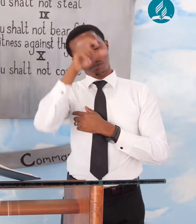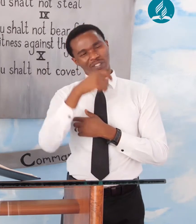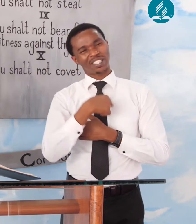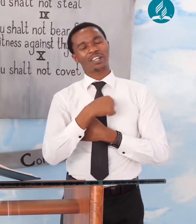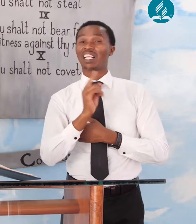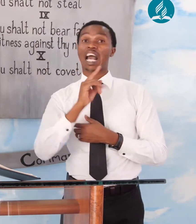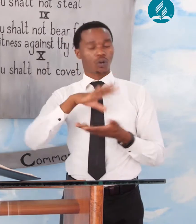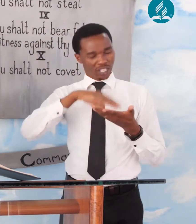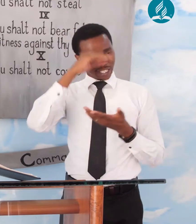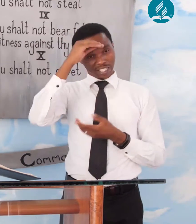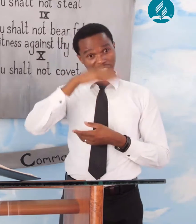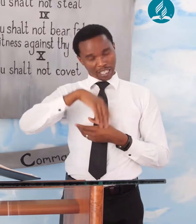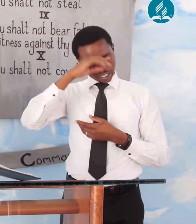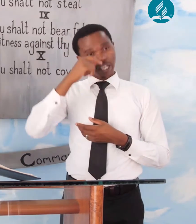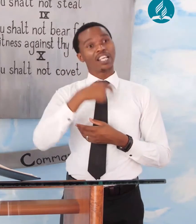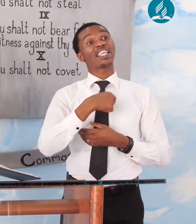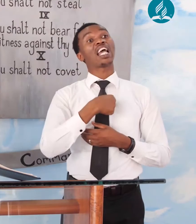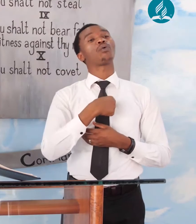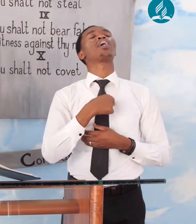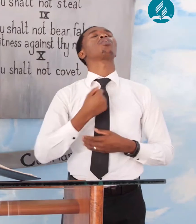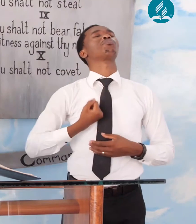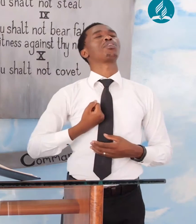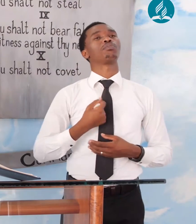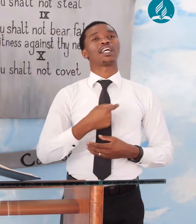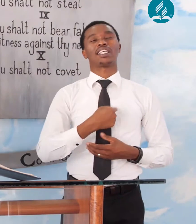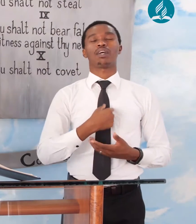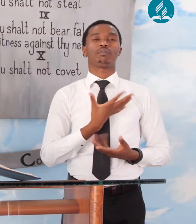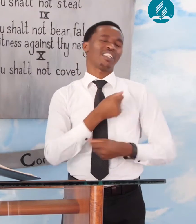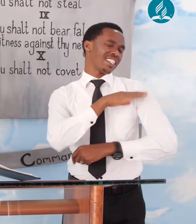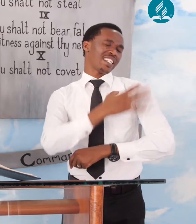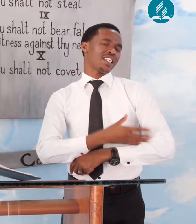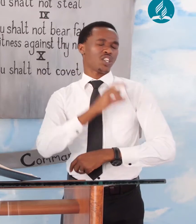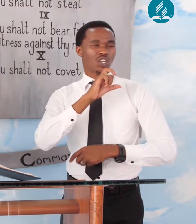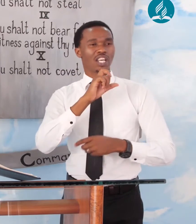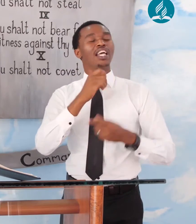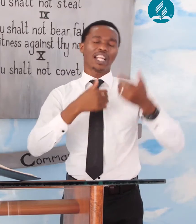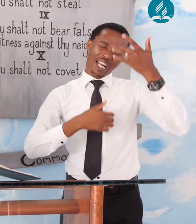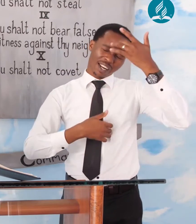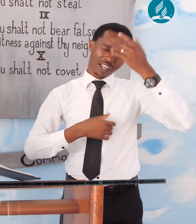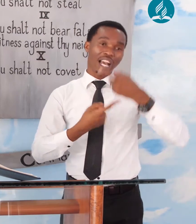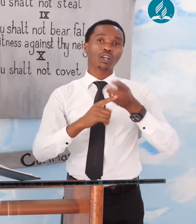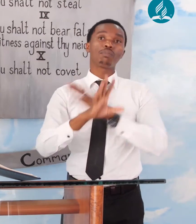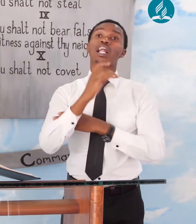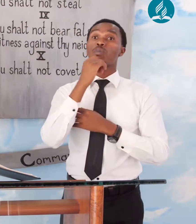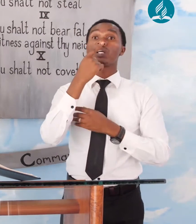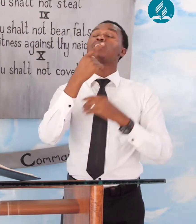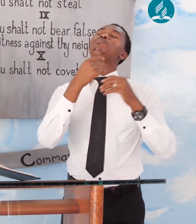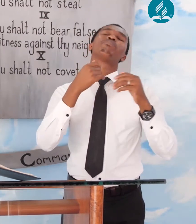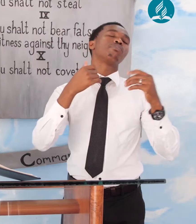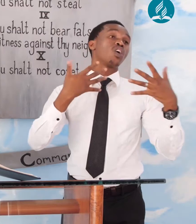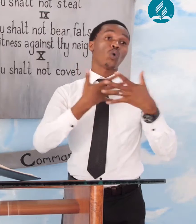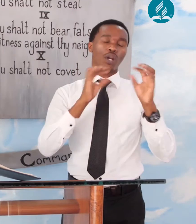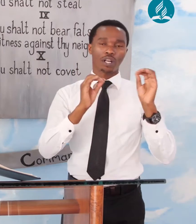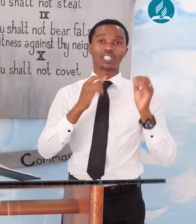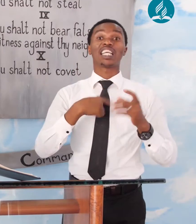dore mfite n'intege nke ndarwa nararwaye ariko Imana iramubwira iti humura nzabana nawe uyu munsi natwe niko